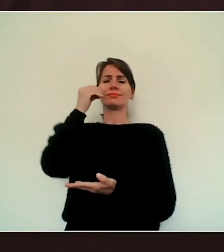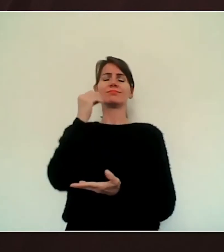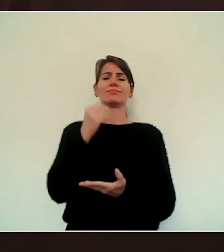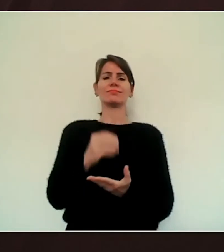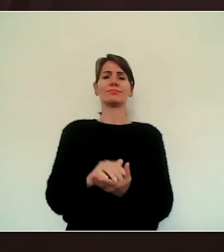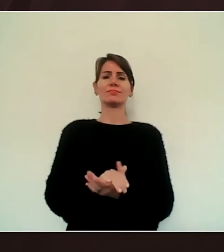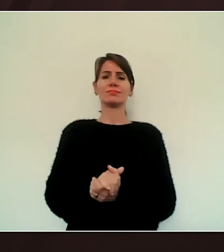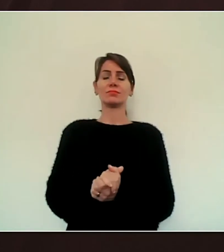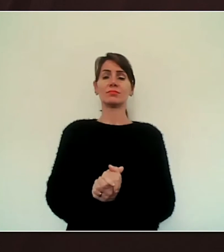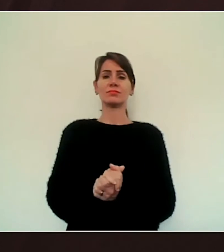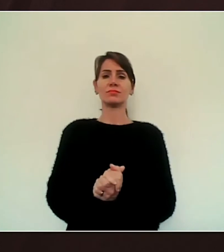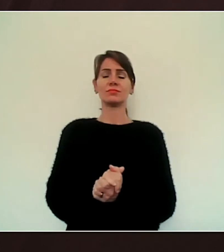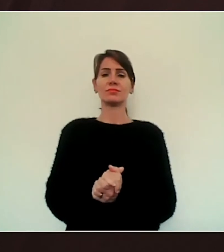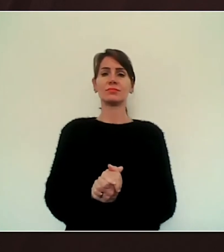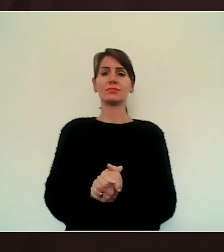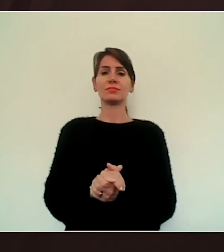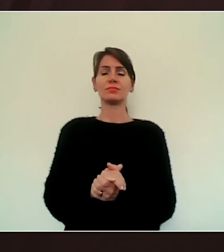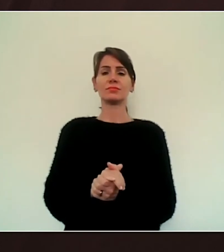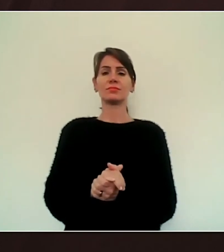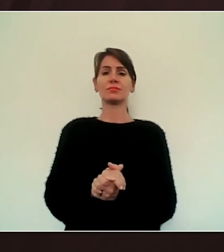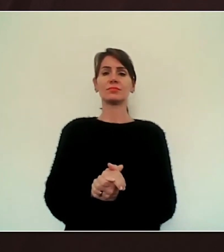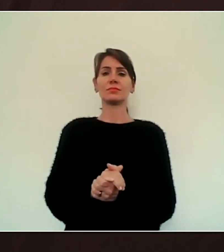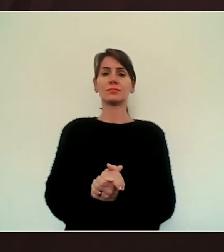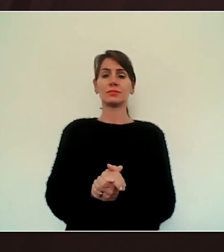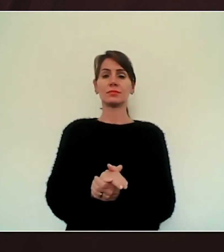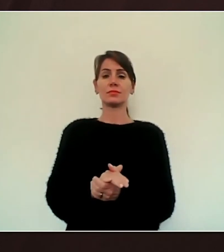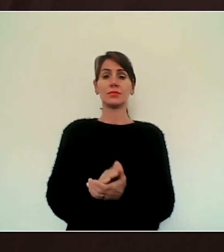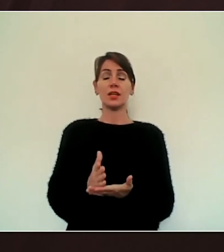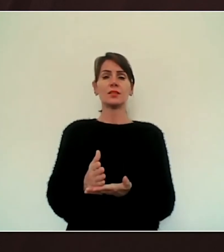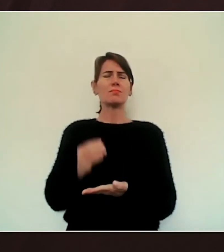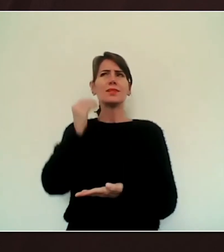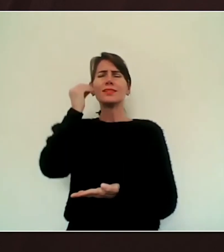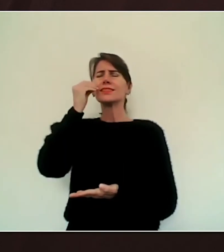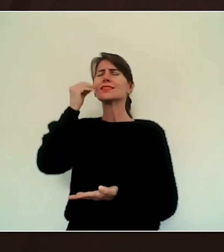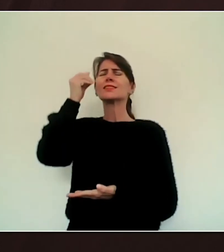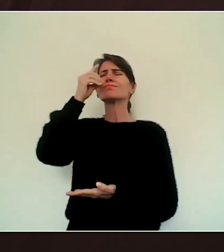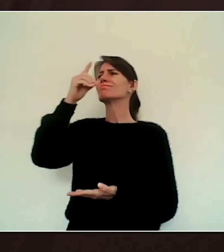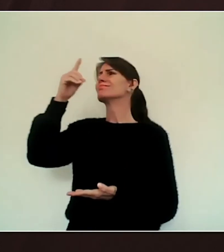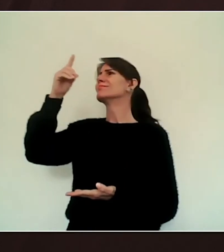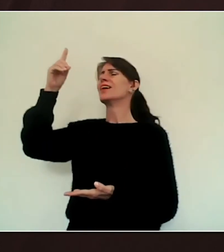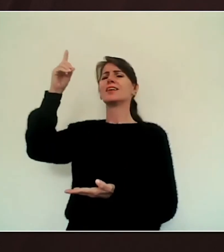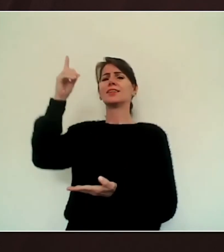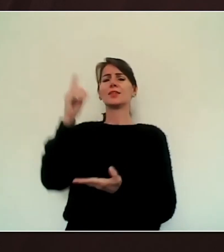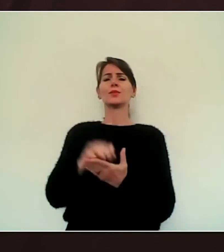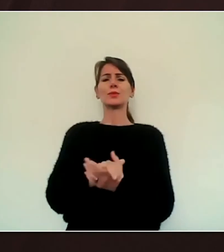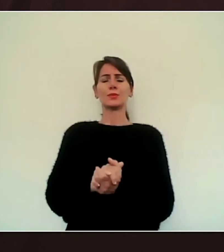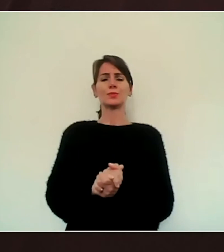no máximo, né, da experiência da igreja pelo que o